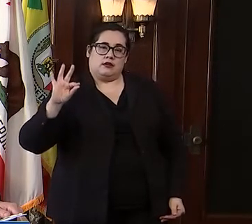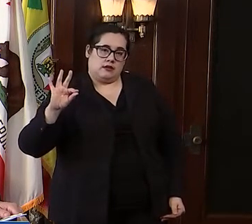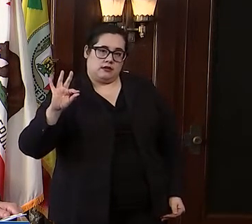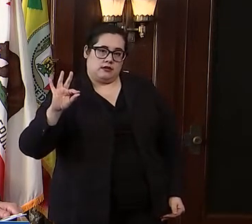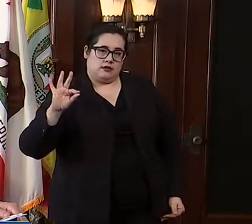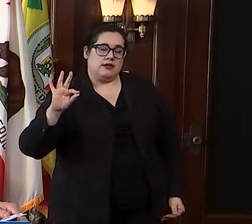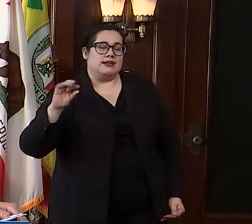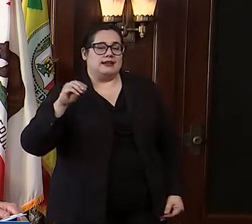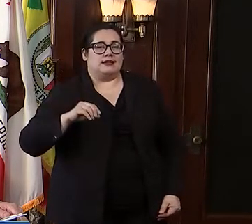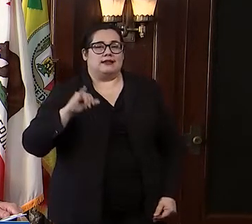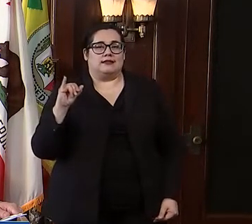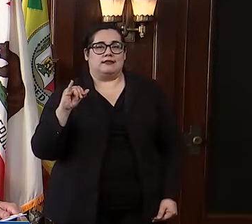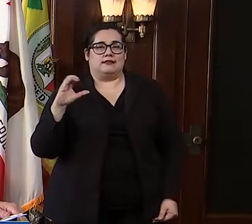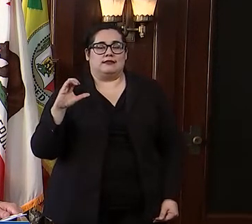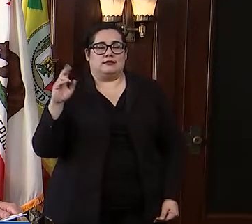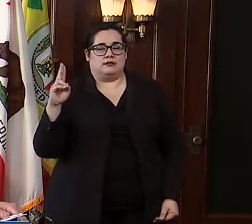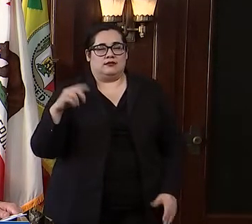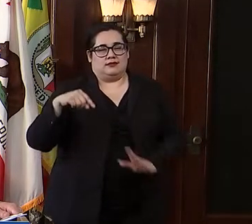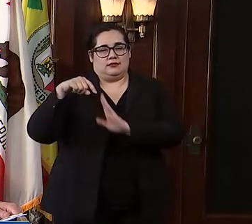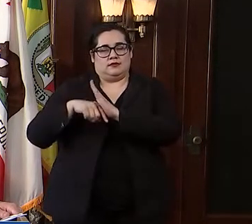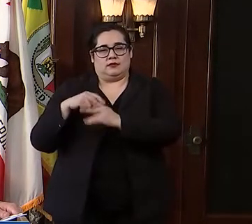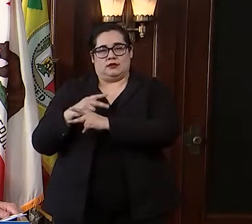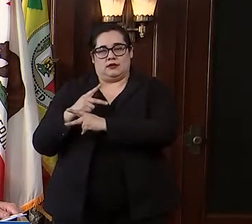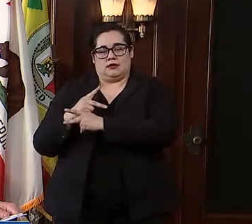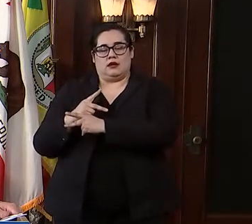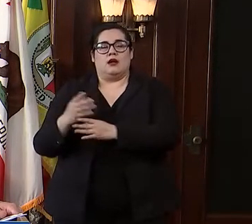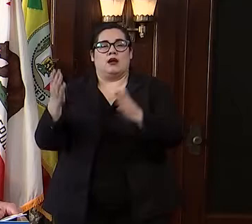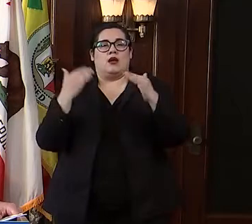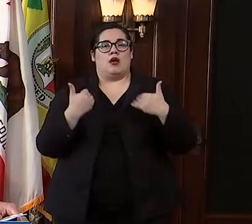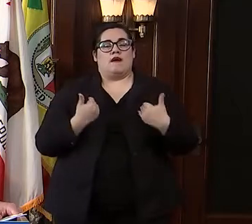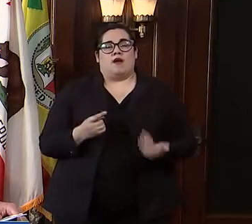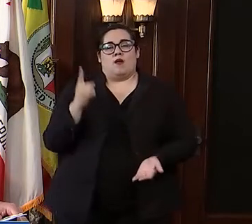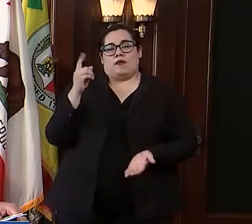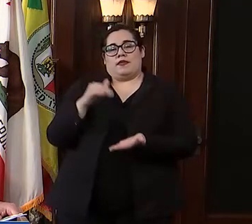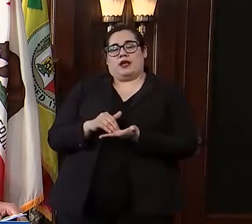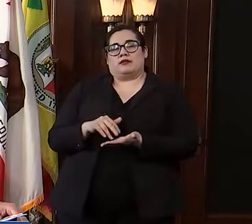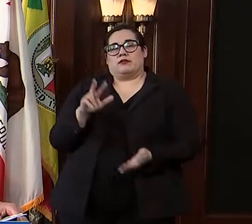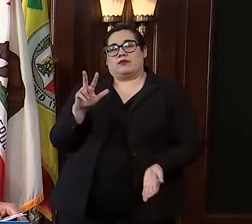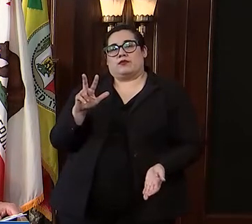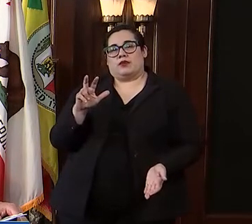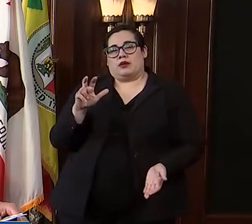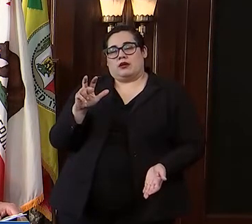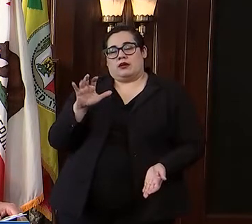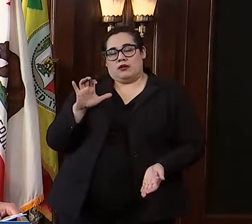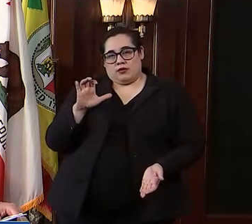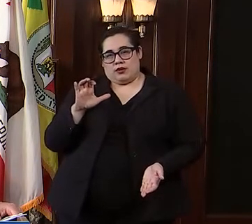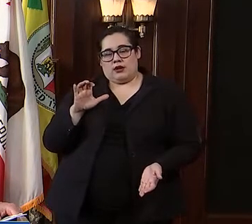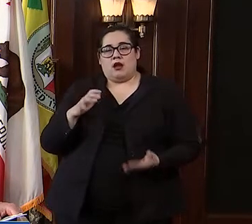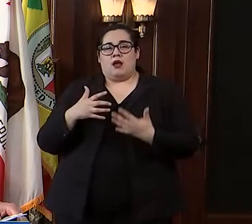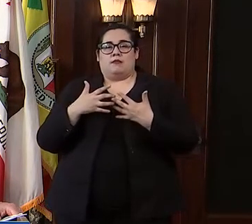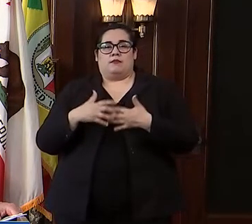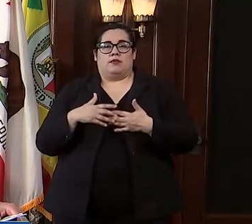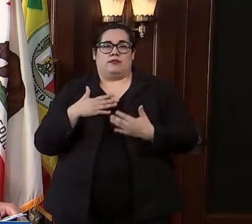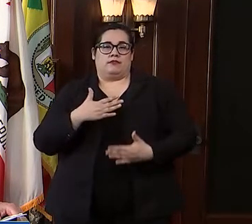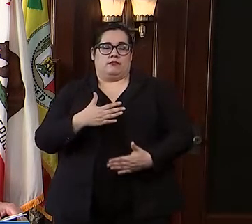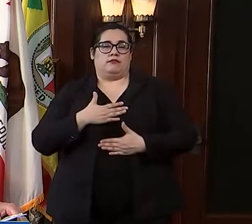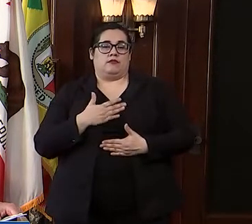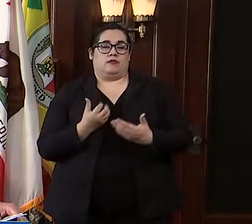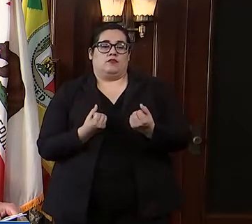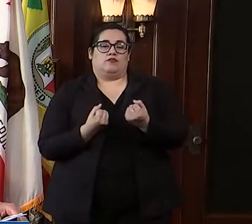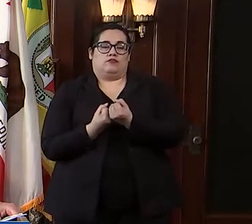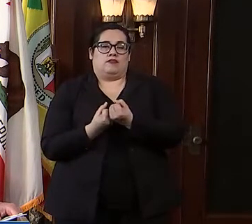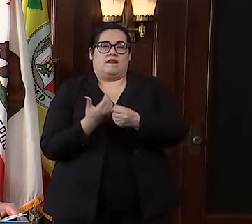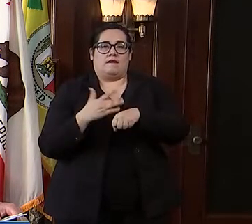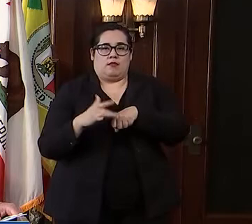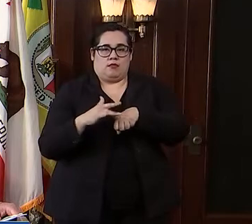169 están en las unidades de cuidados intensivos y tenemos 1,300 respiradores disponibles, un récord.